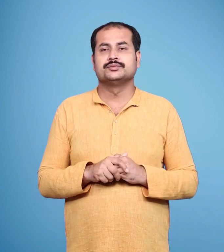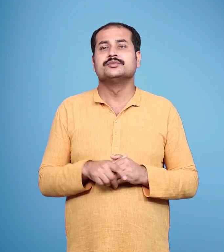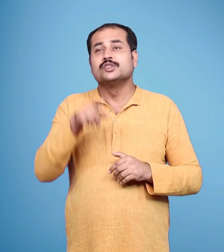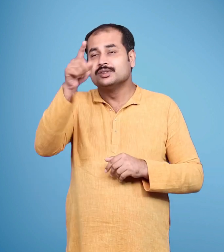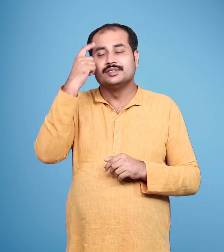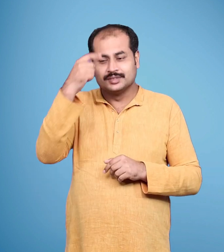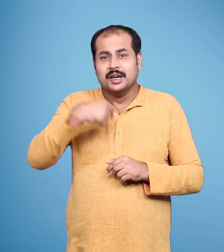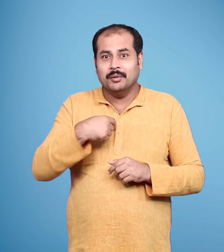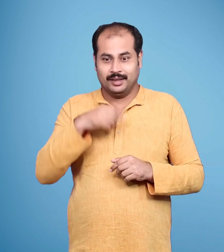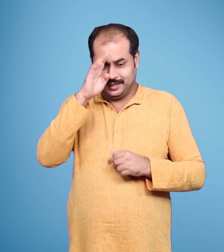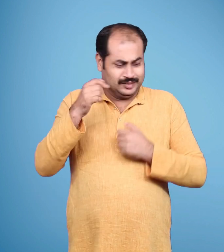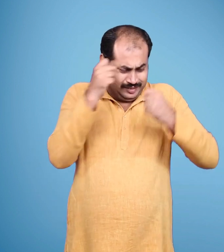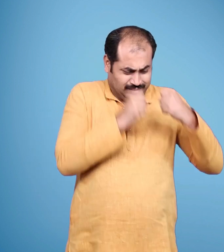तुमने ऐसा सूचा कैसे